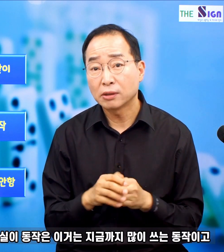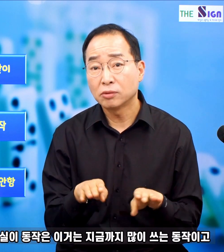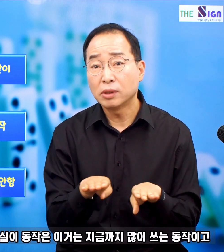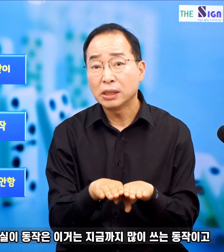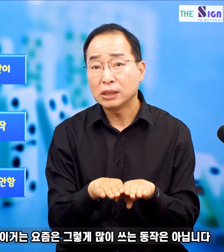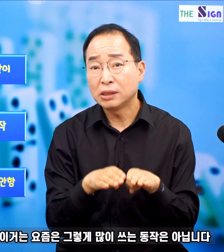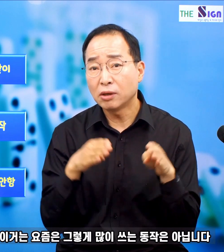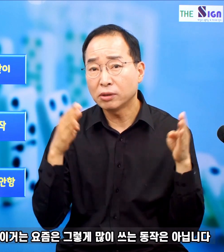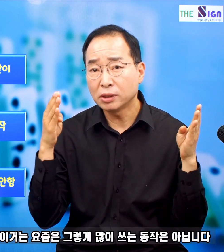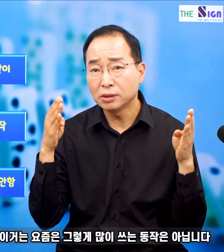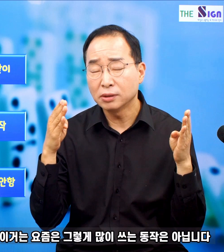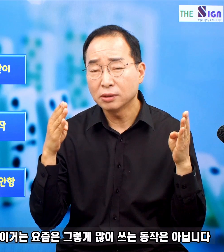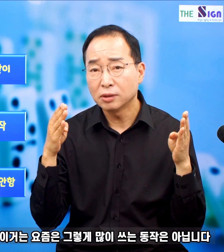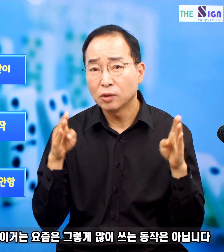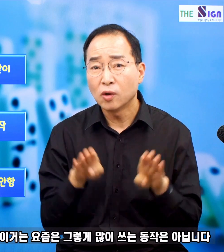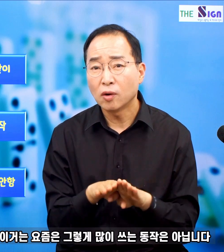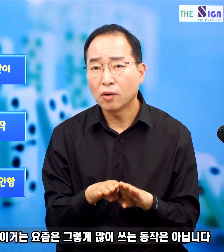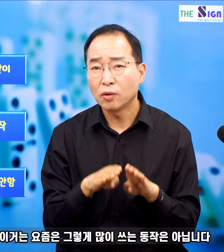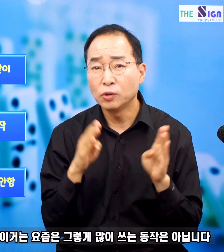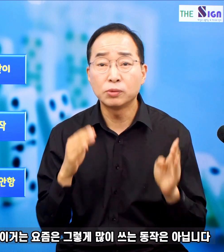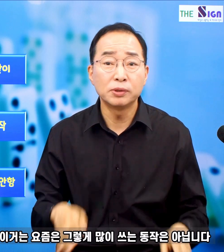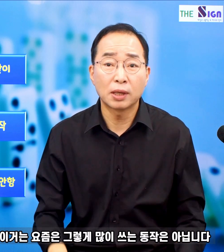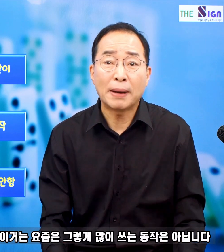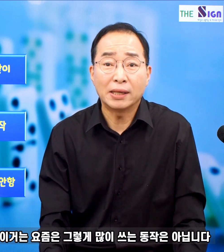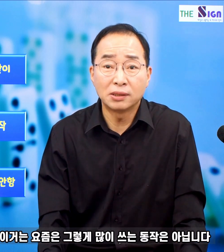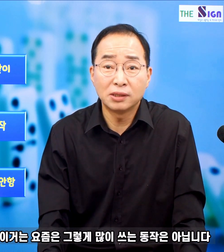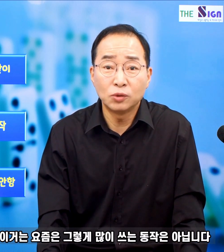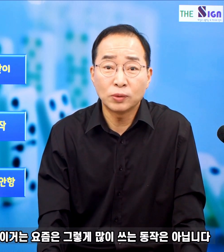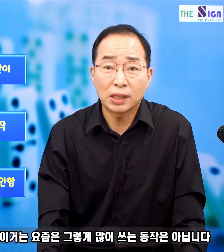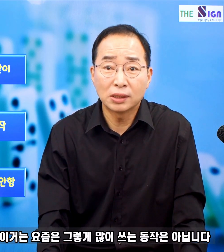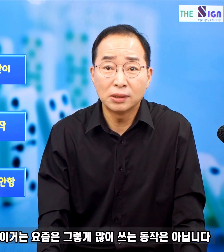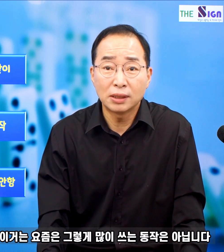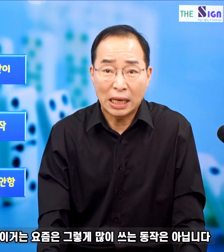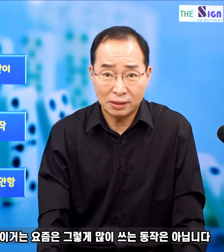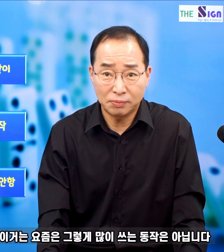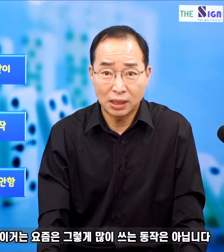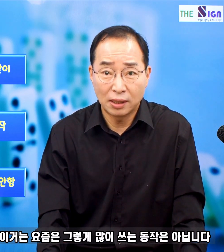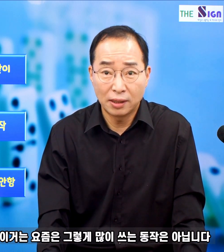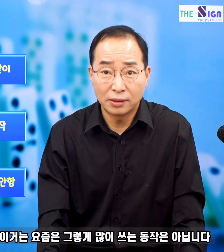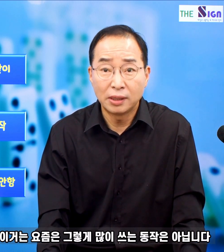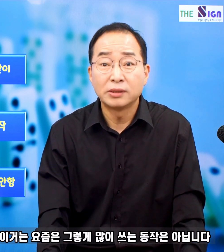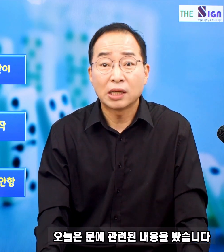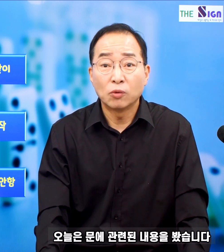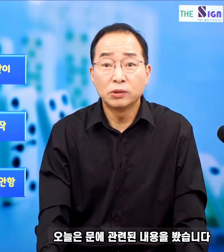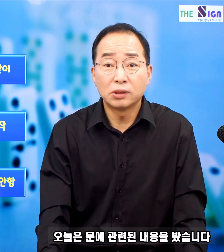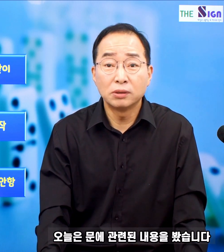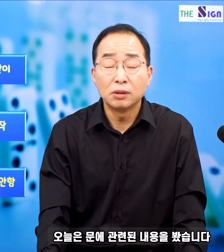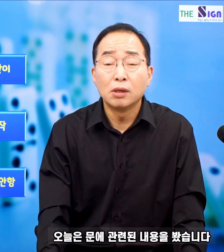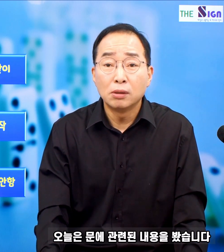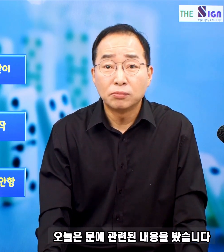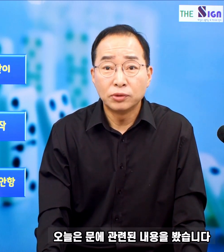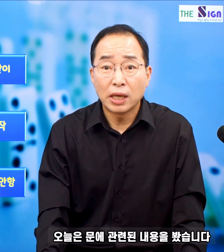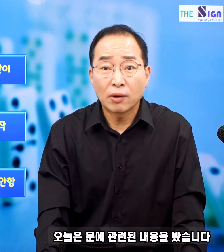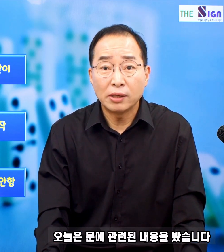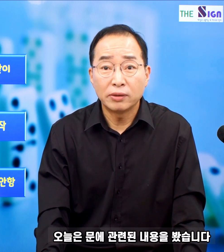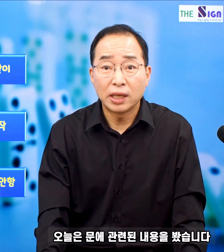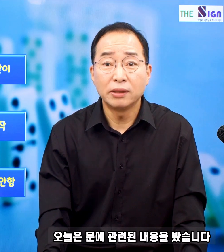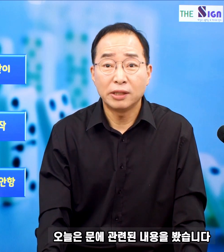동작이고 이거는 요즘은 그렇게 많이 쓰는 동작은 아닙니다. 자, 오늘은 문에 관련된